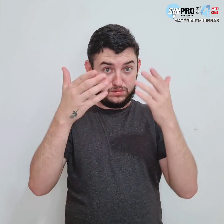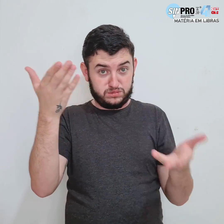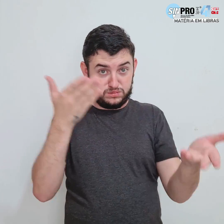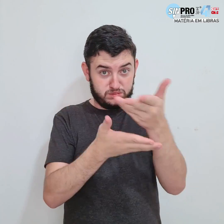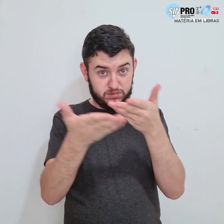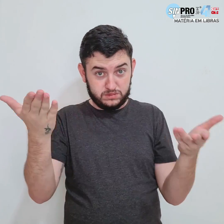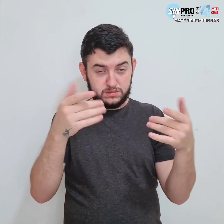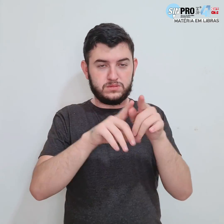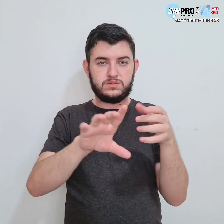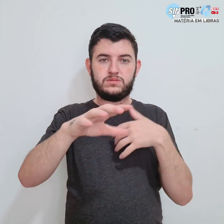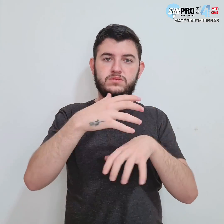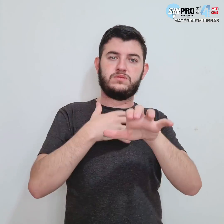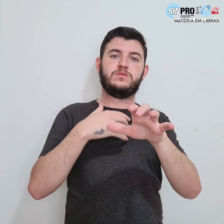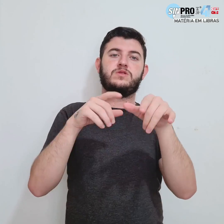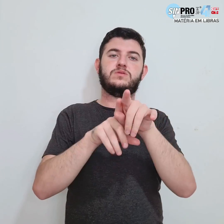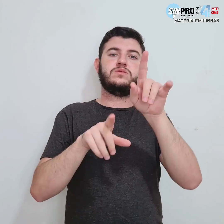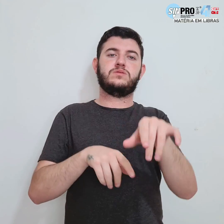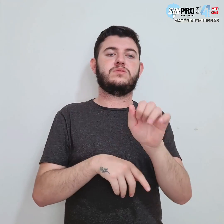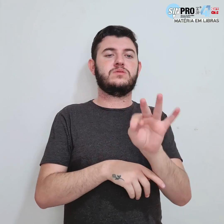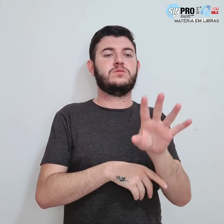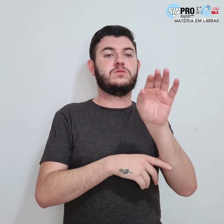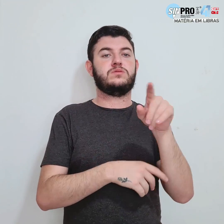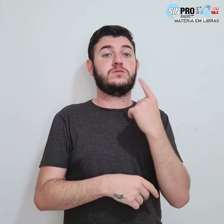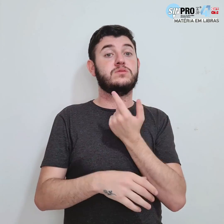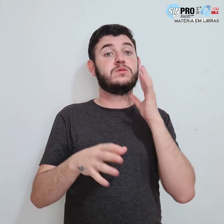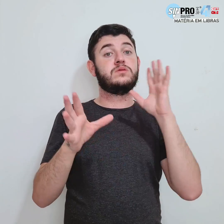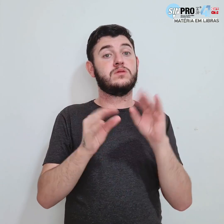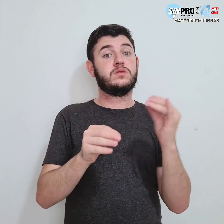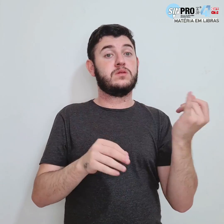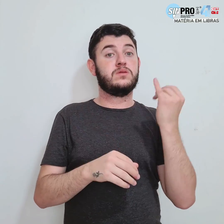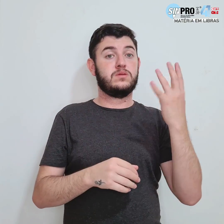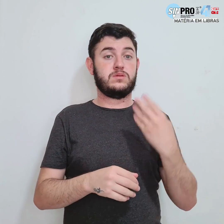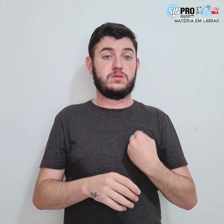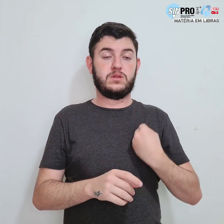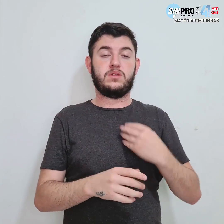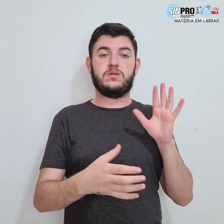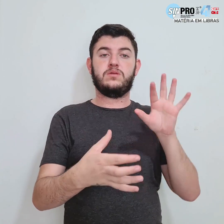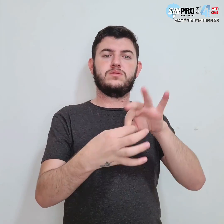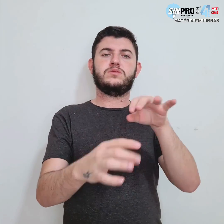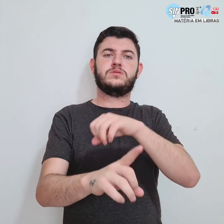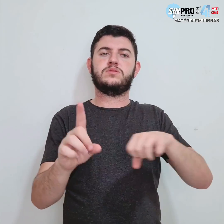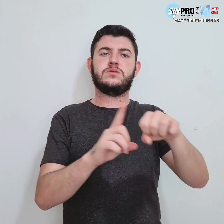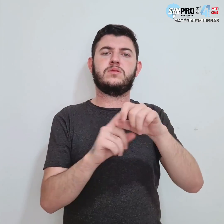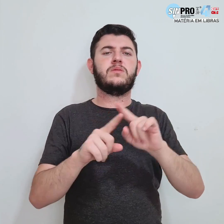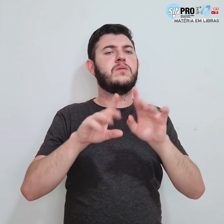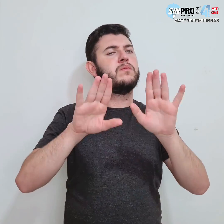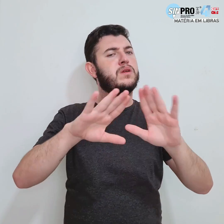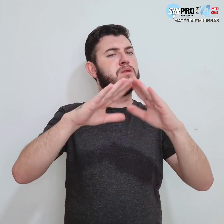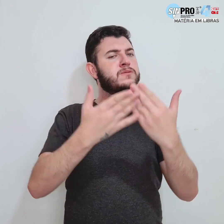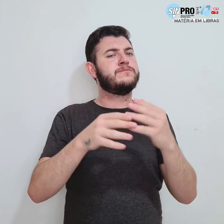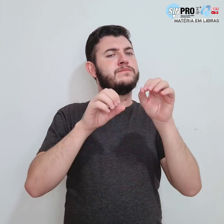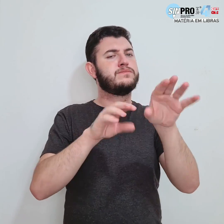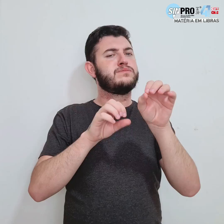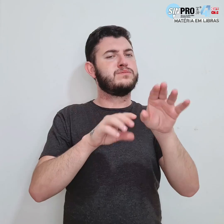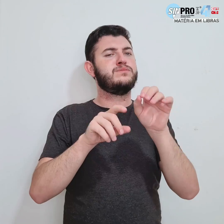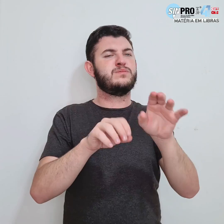respeito mútuo e da reciprocidade é outro ato importante para a vida social. Uma educação escolar, segundo